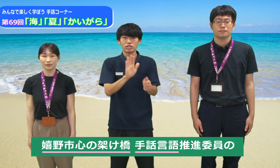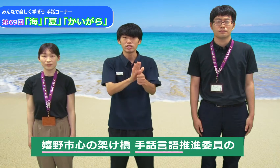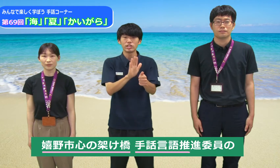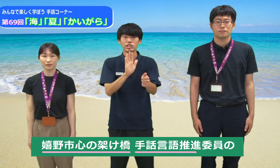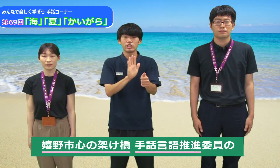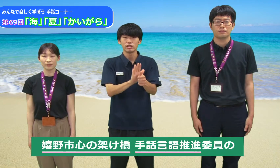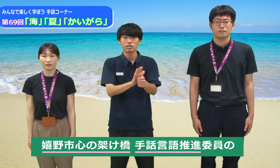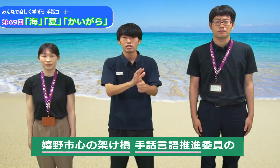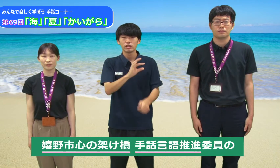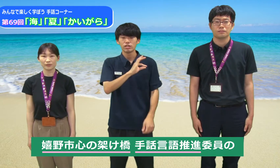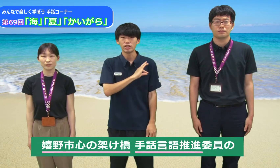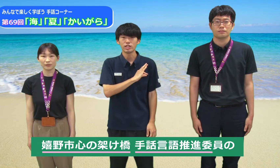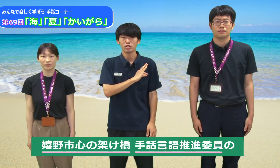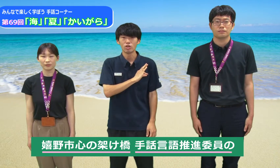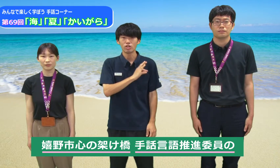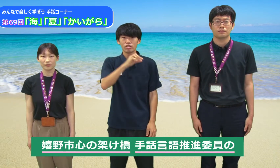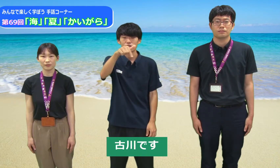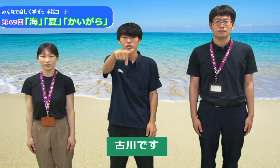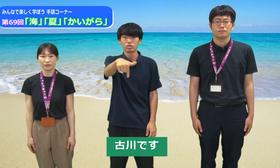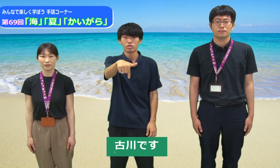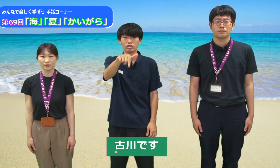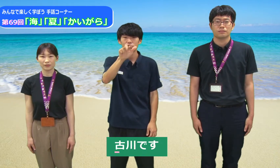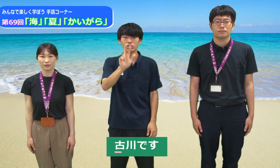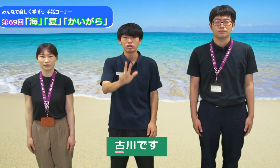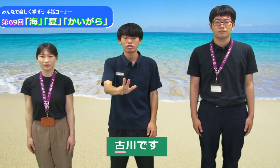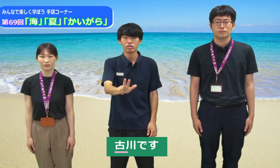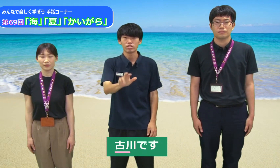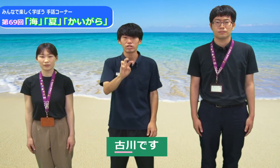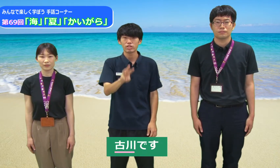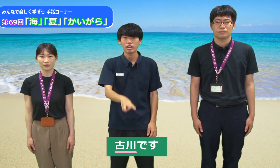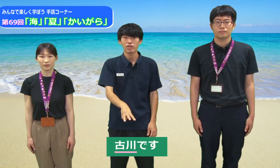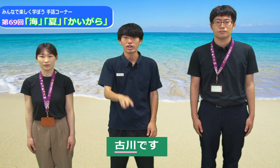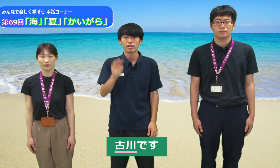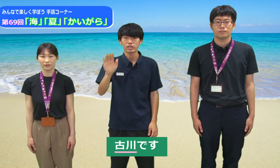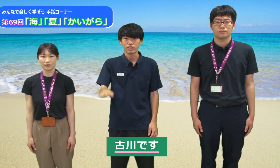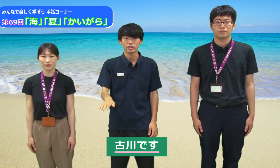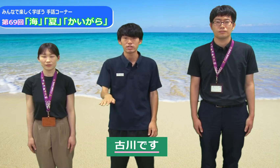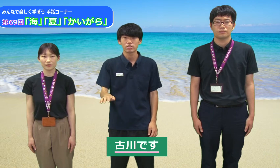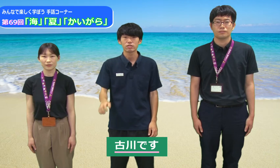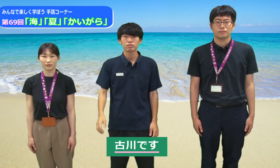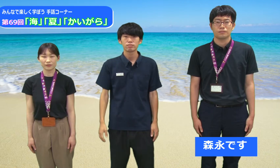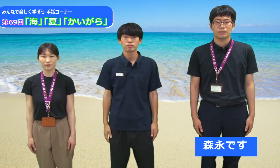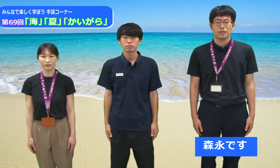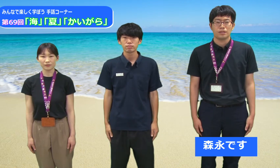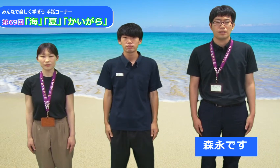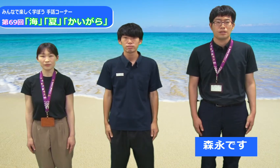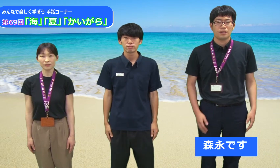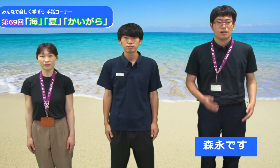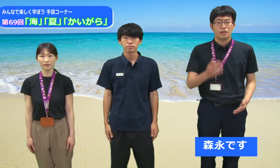推進委員の古川です。